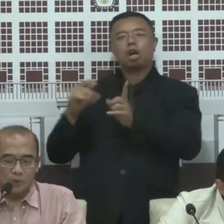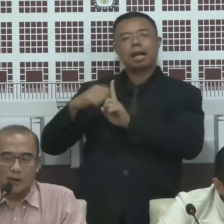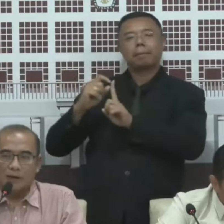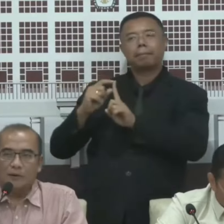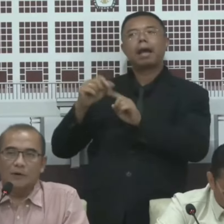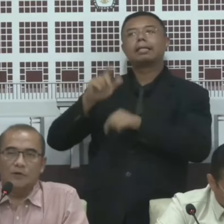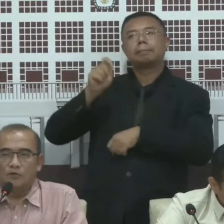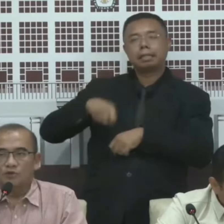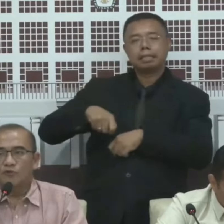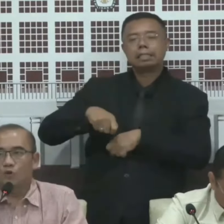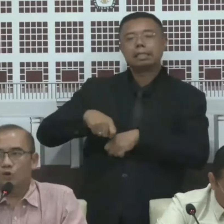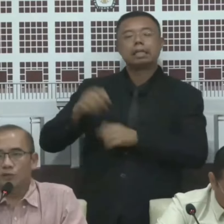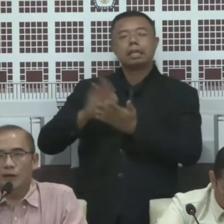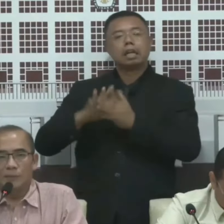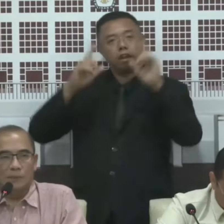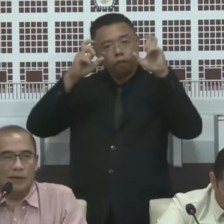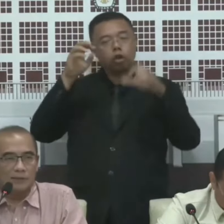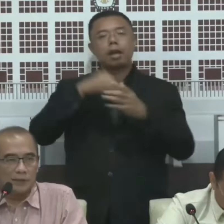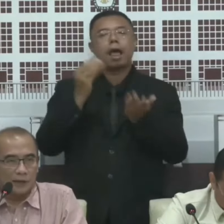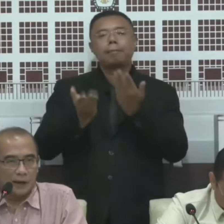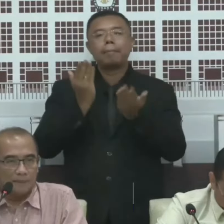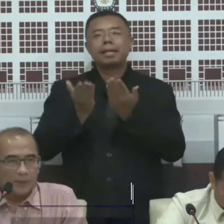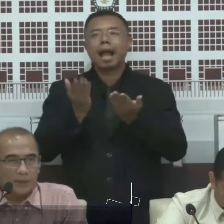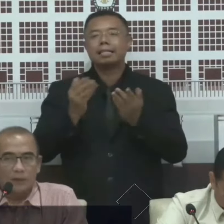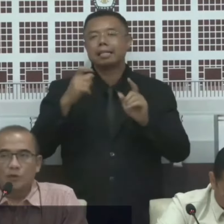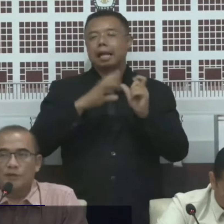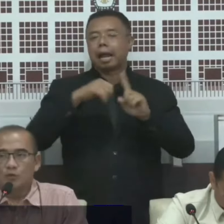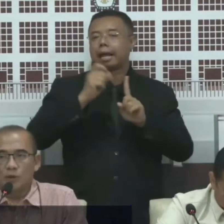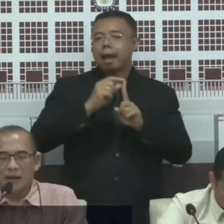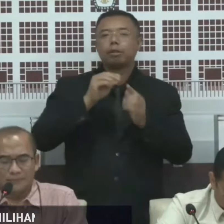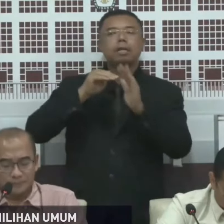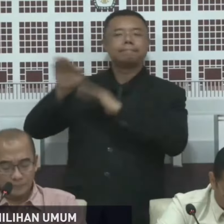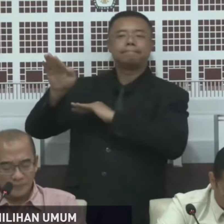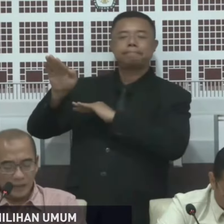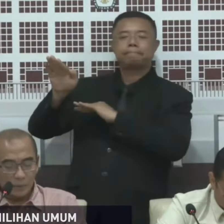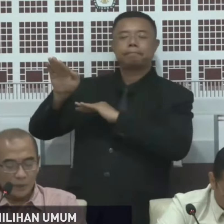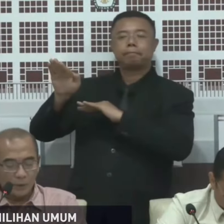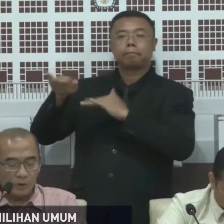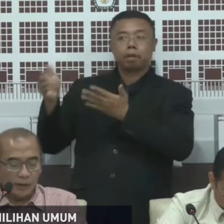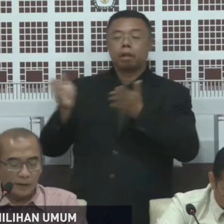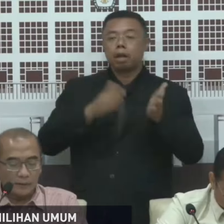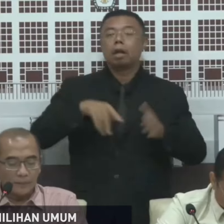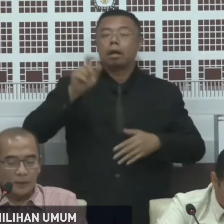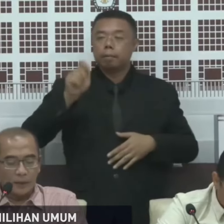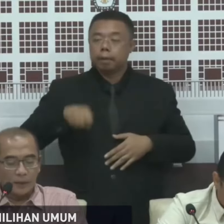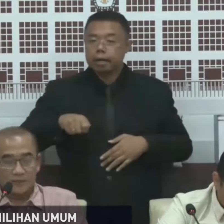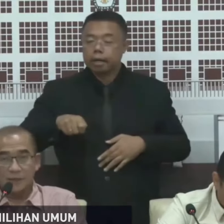KPPS menggunakan fungsi foto di dalam aplikasi Sirekap. Itu yang diunggah. Kemudian